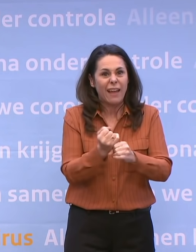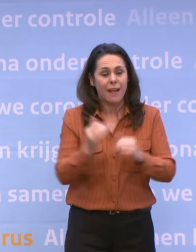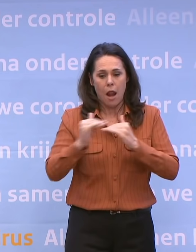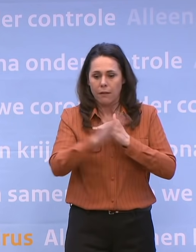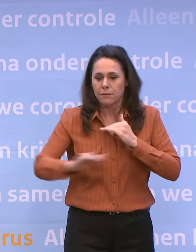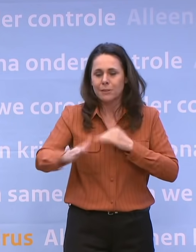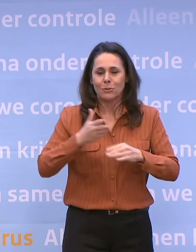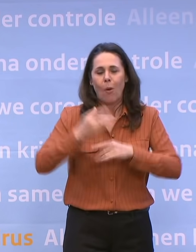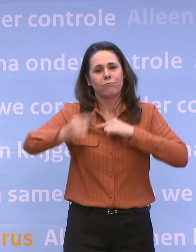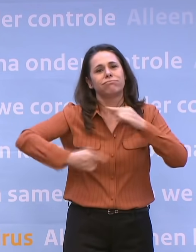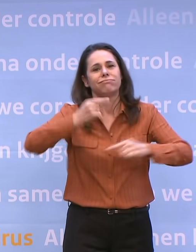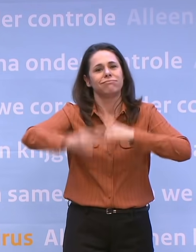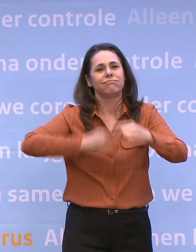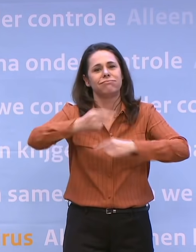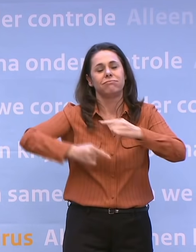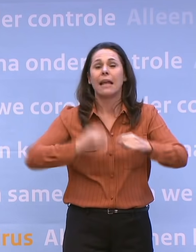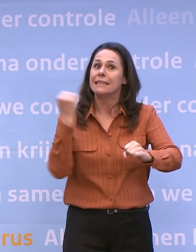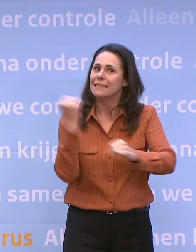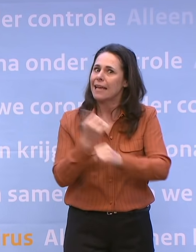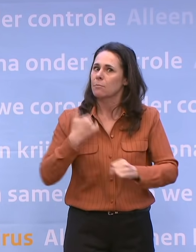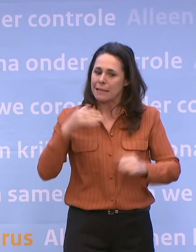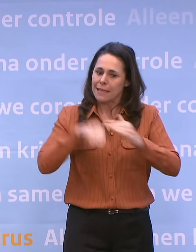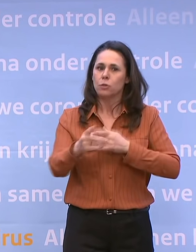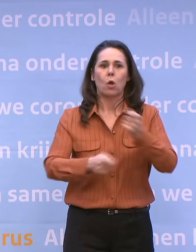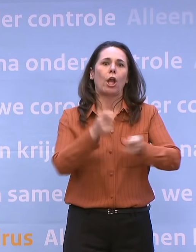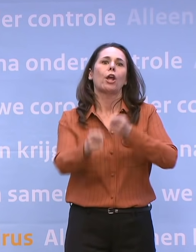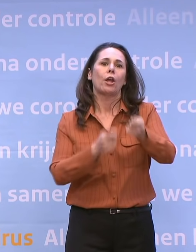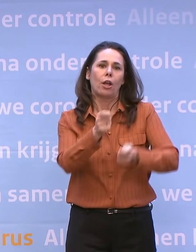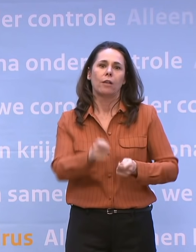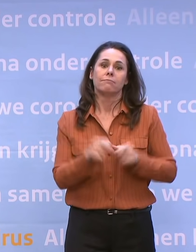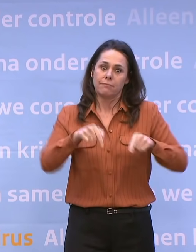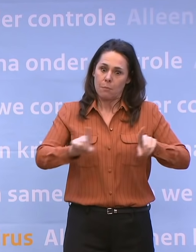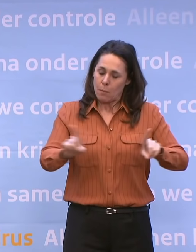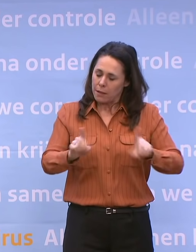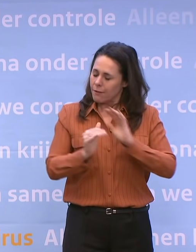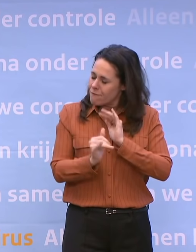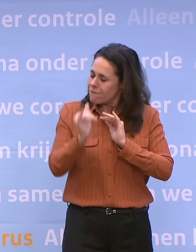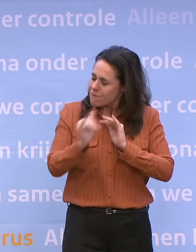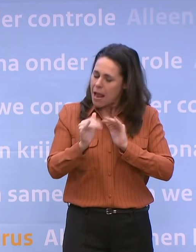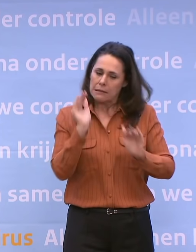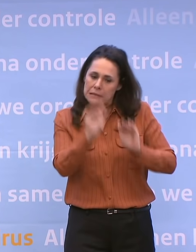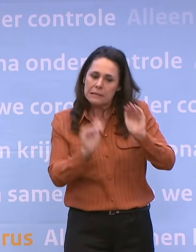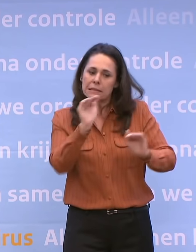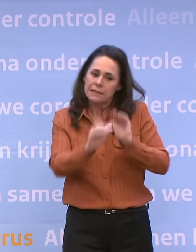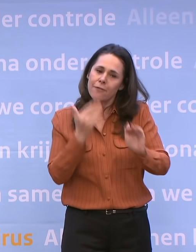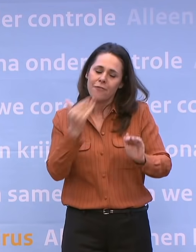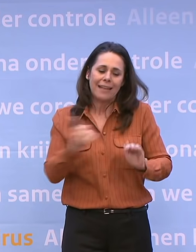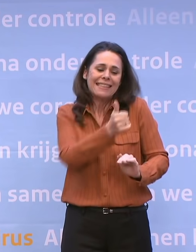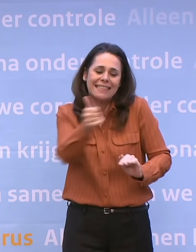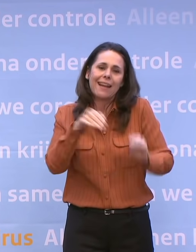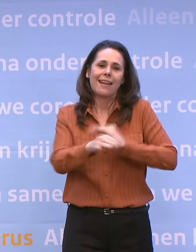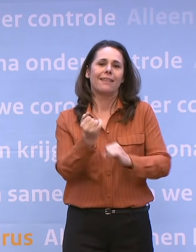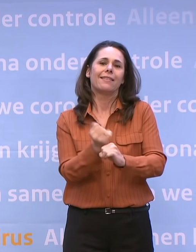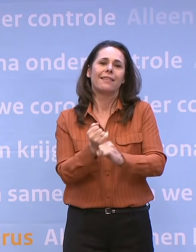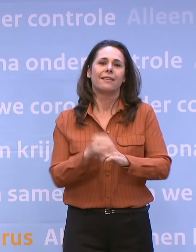houden. Zeker in de zorg, waar op dit moment heel, heel veel gevraagd wordt van iedereen die er werkt.